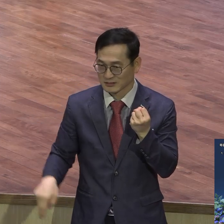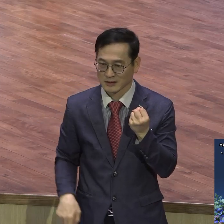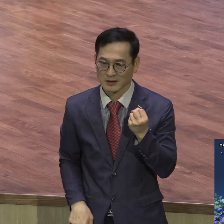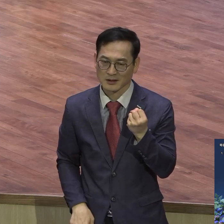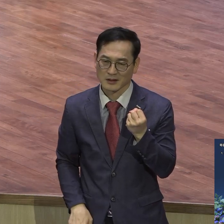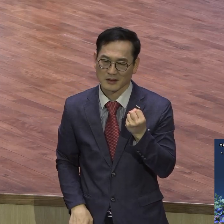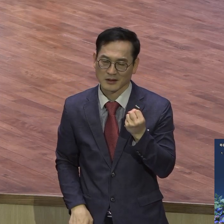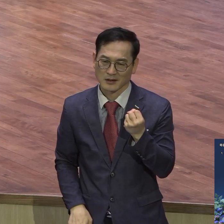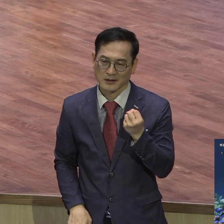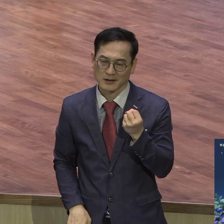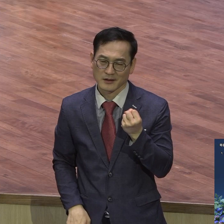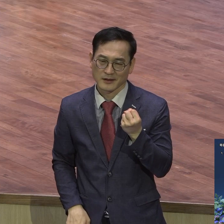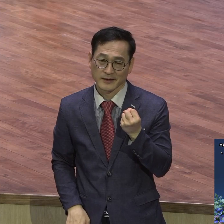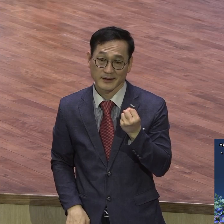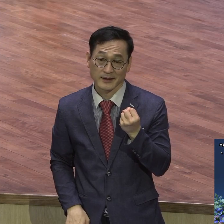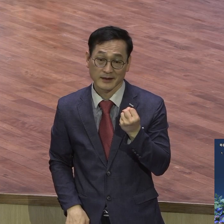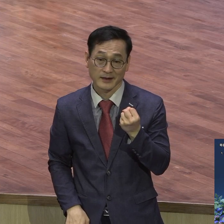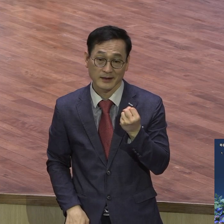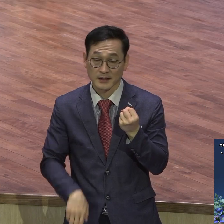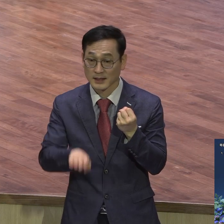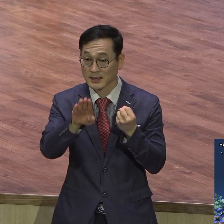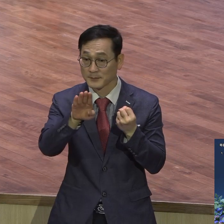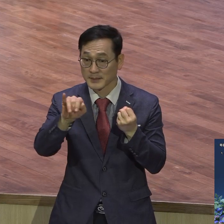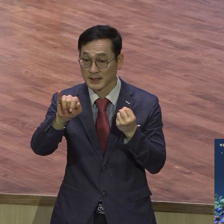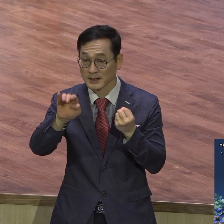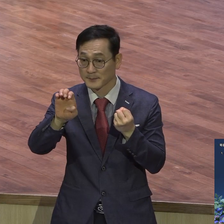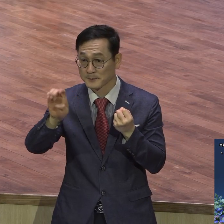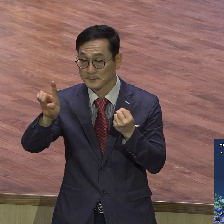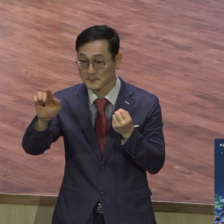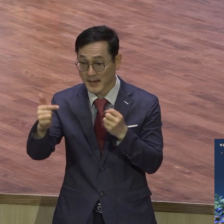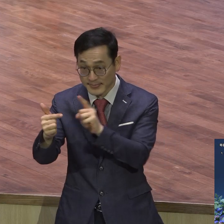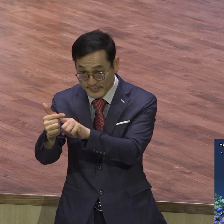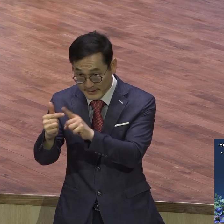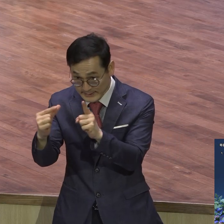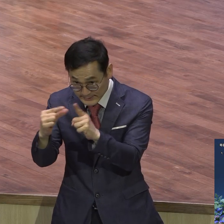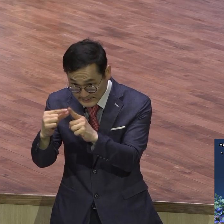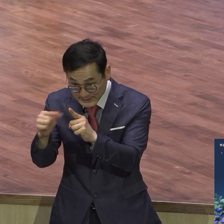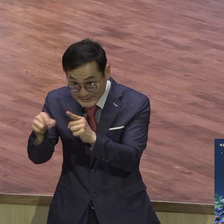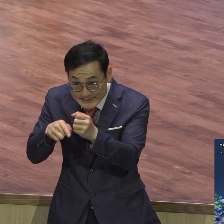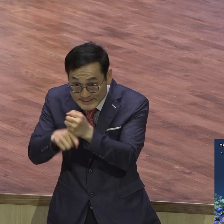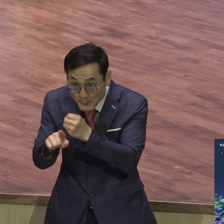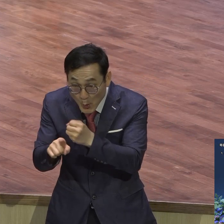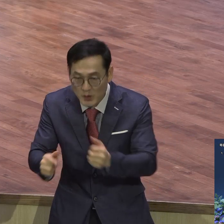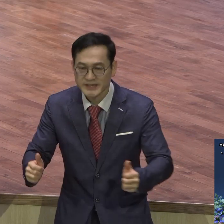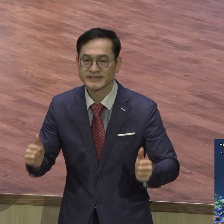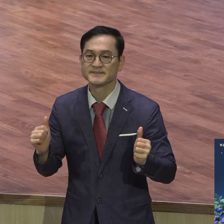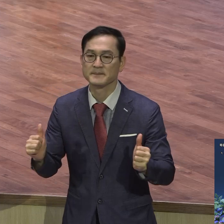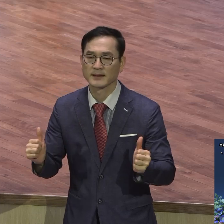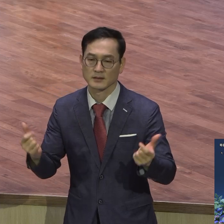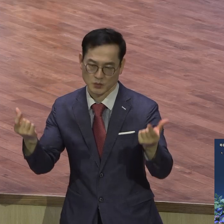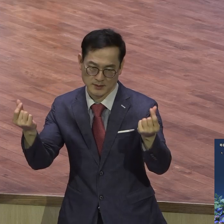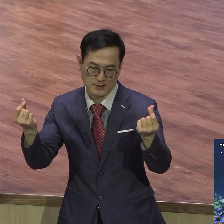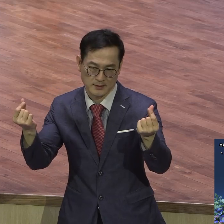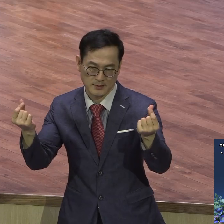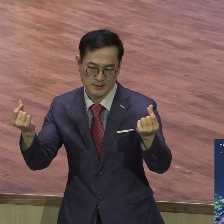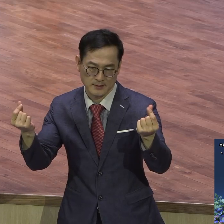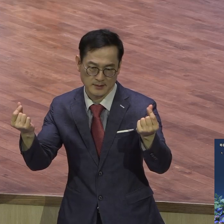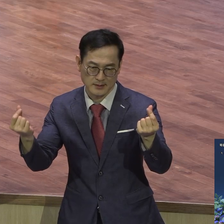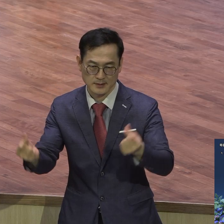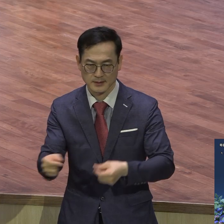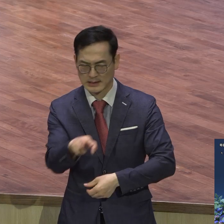본문의 비판 이 언어는요 비판의 원뜻이 뭐냐면 심판을 의미해요 난